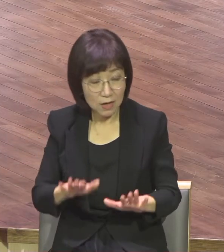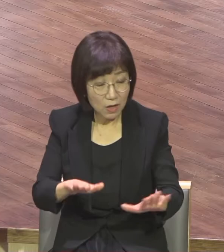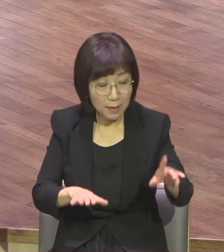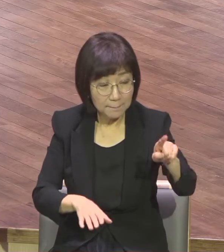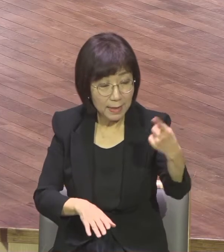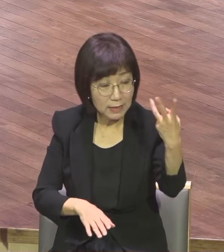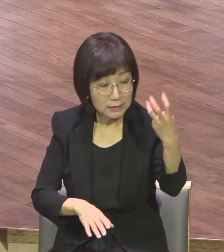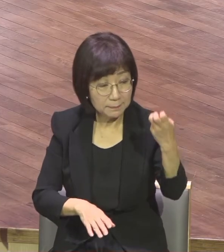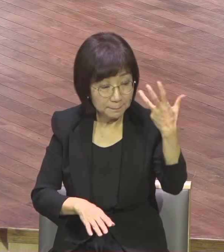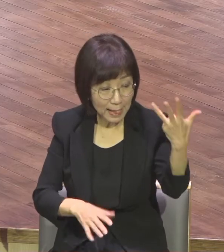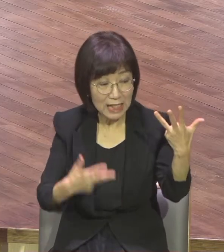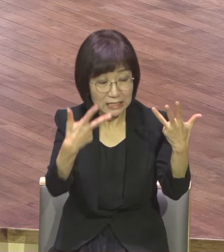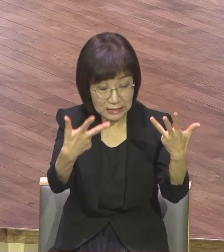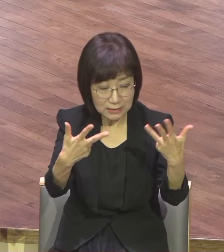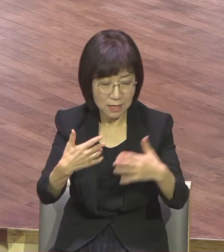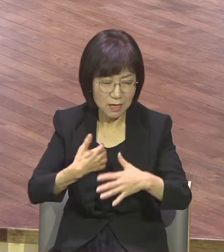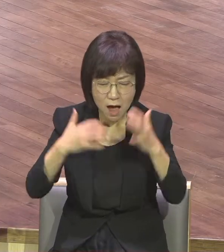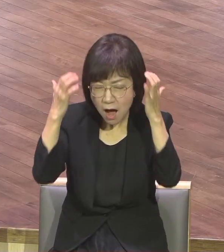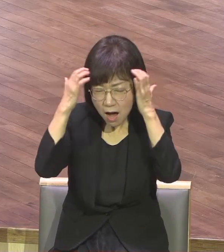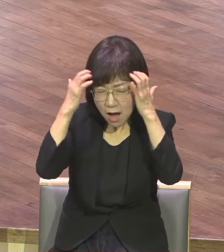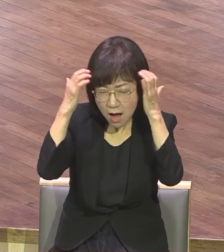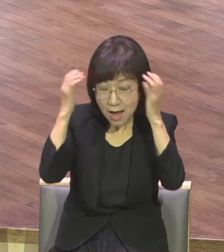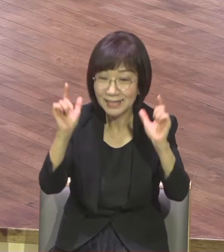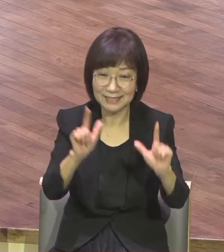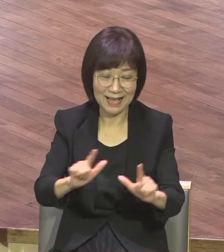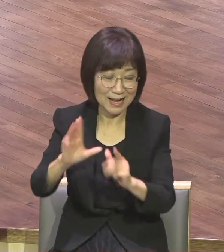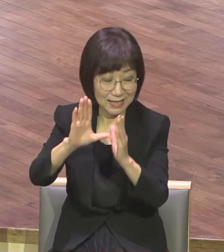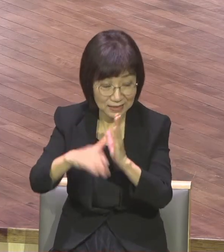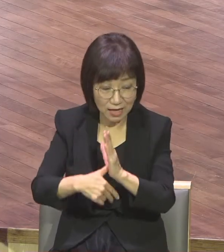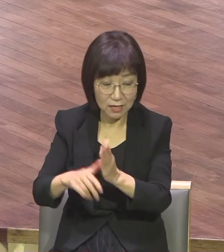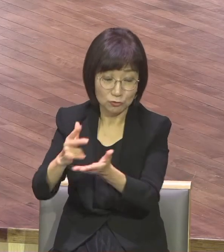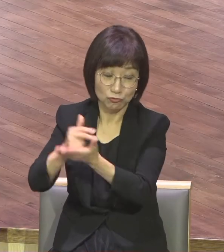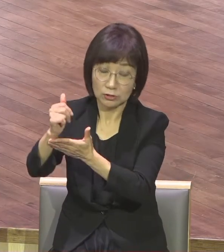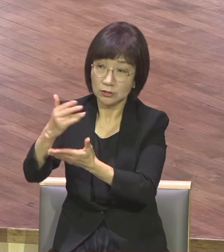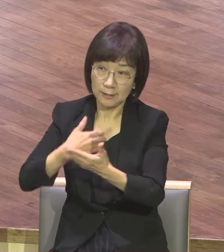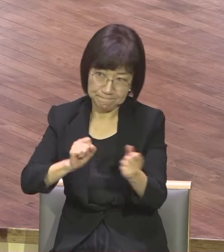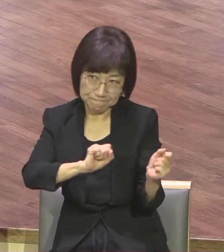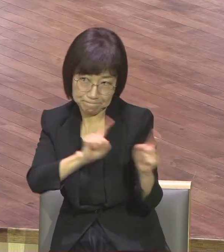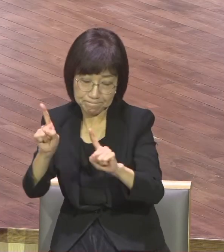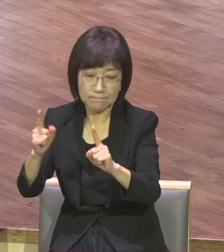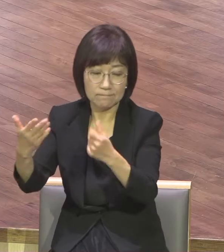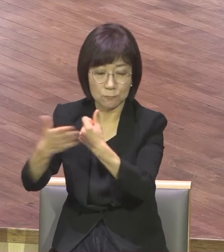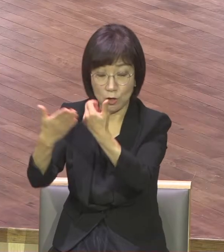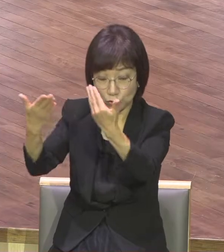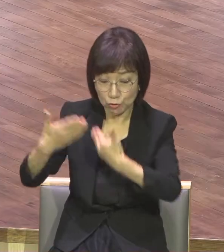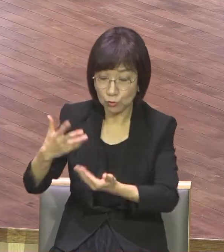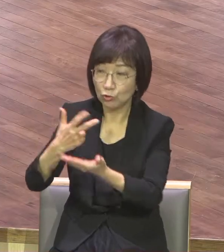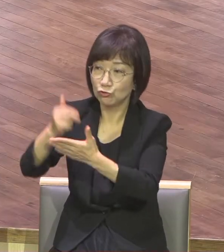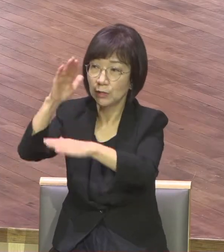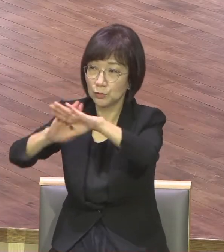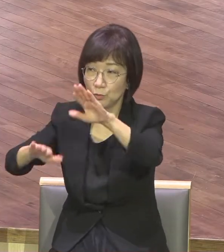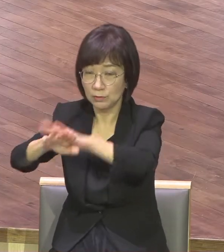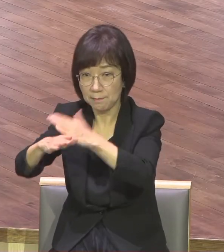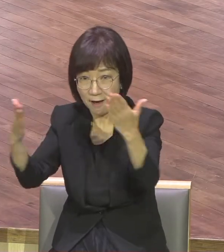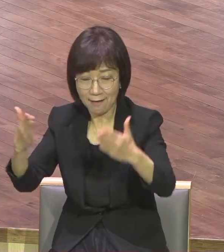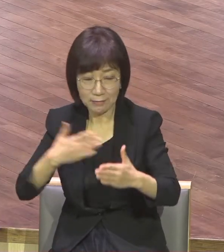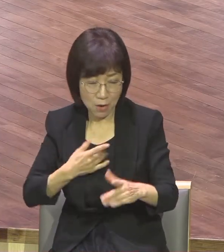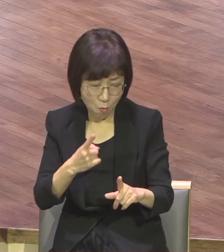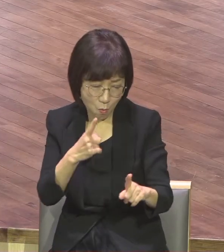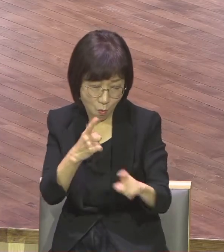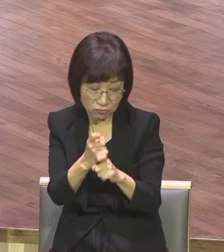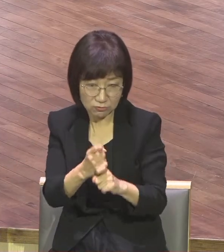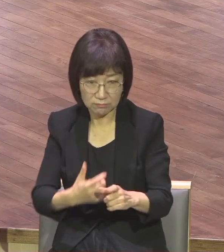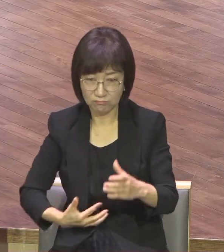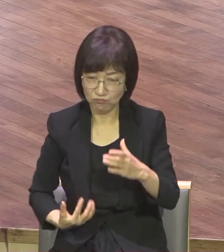보면 이렇게 고백합니다. 내가 환난 중에 다닐지라도 주께서 나를 살아나게 하시고 주의 손을 펴사 내 원수들의